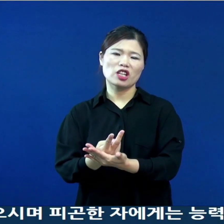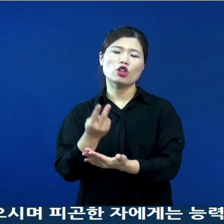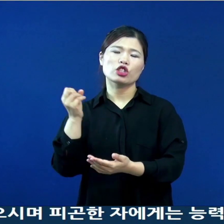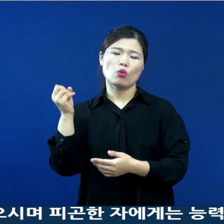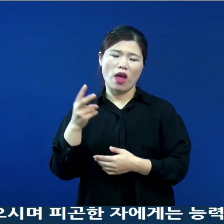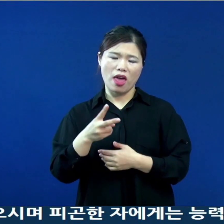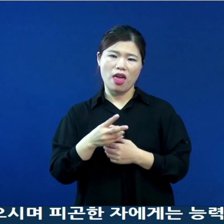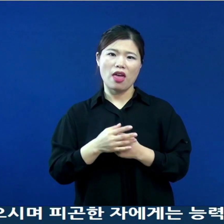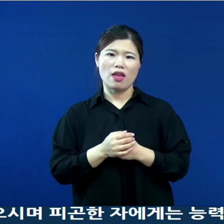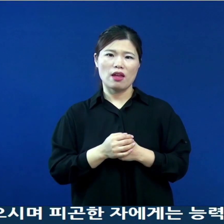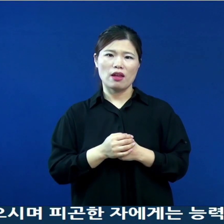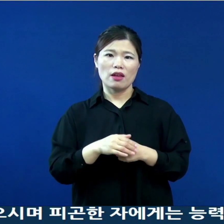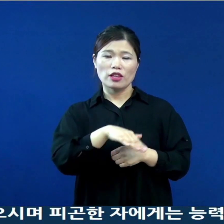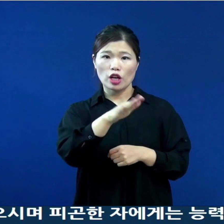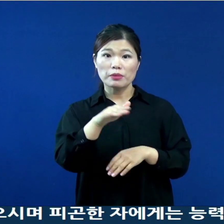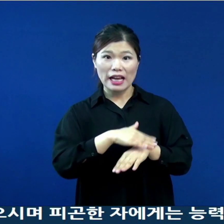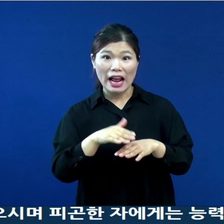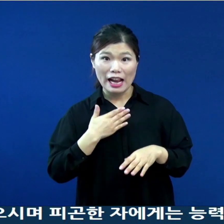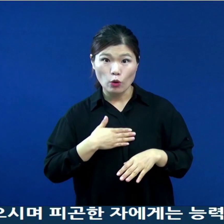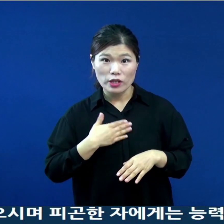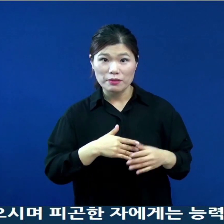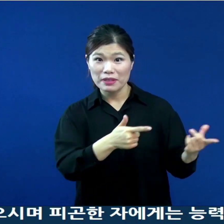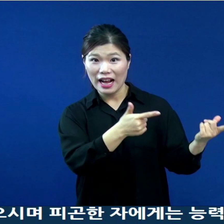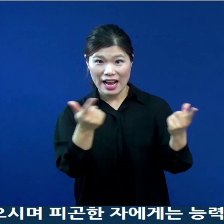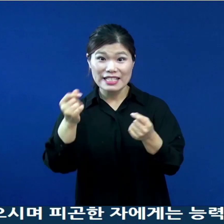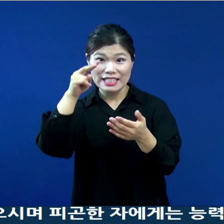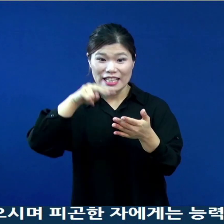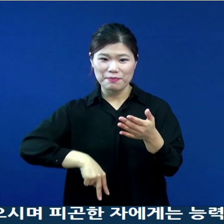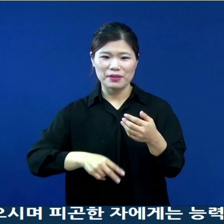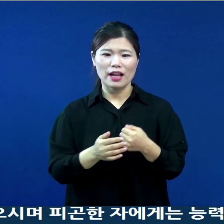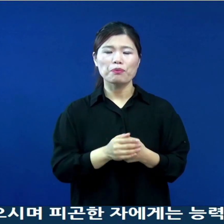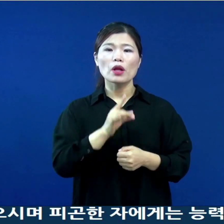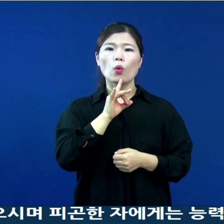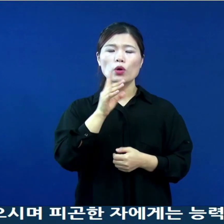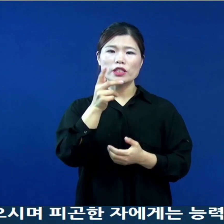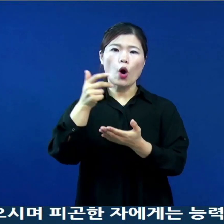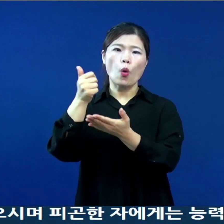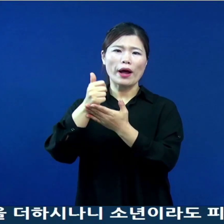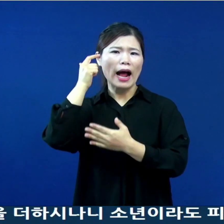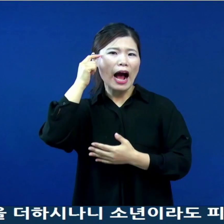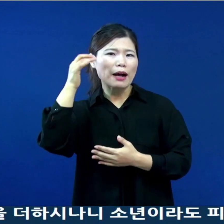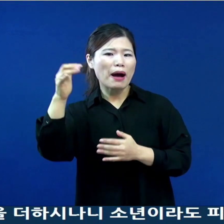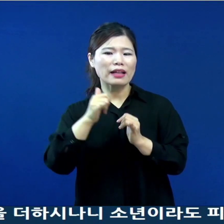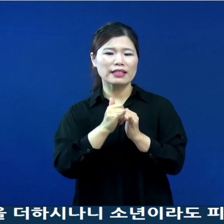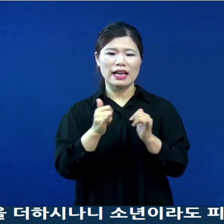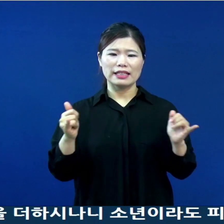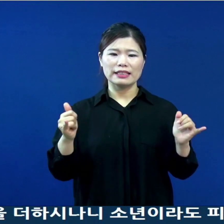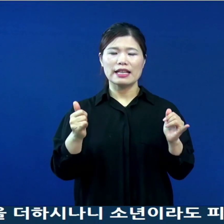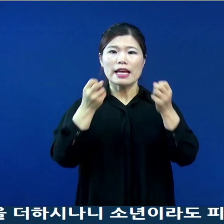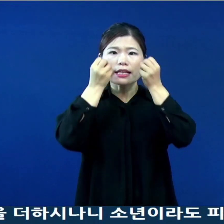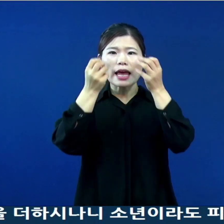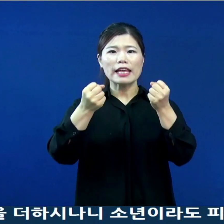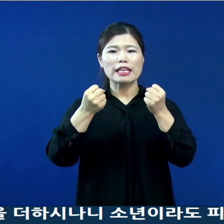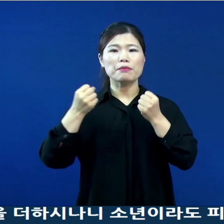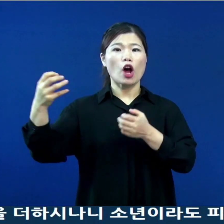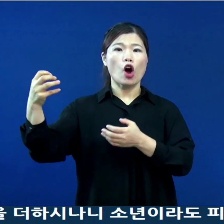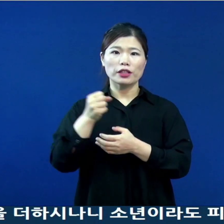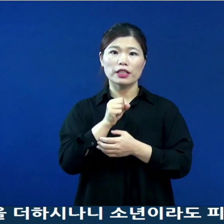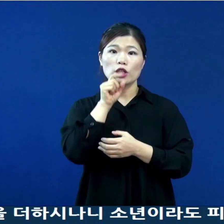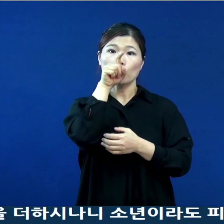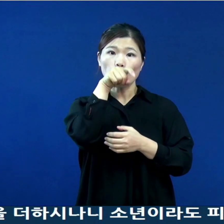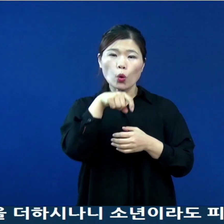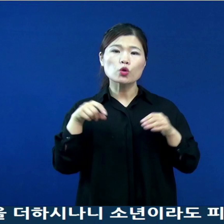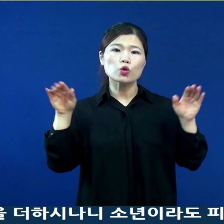쓰러지되. 우리가 잘 아는 구절이 나옵니다. 한번 같이 크게 읽으십시다. 오직 여호와를 앙망하는 자는 새 힘을